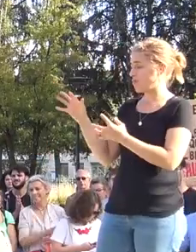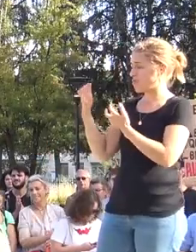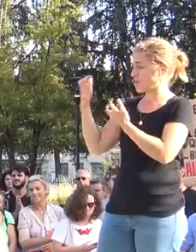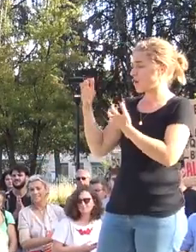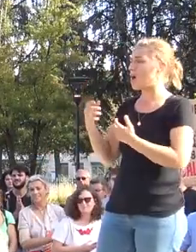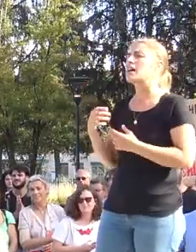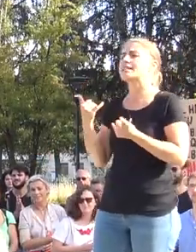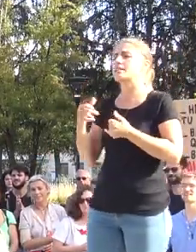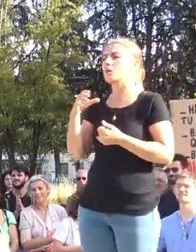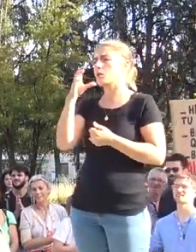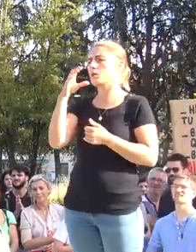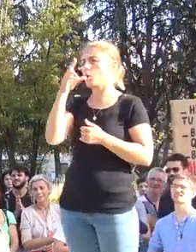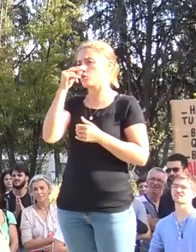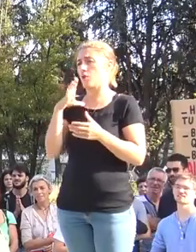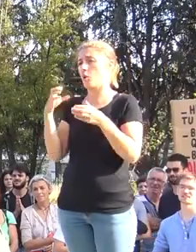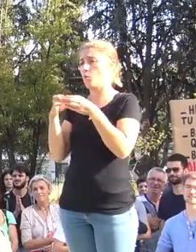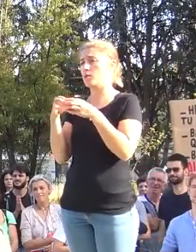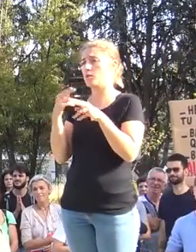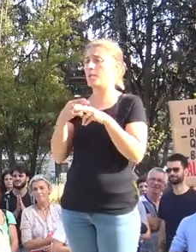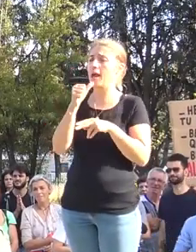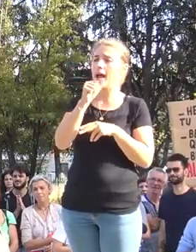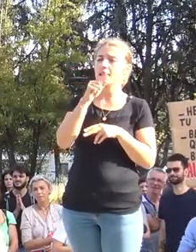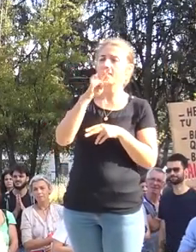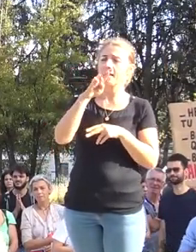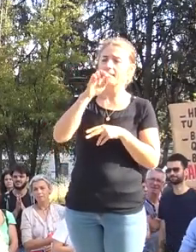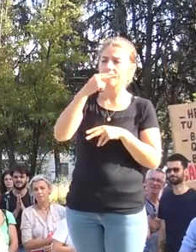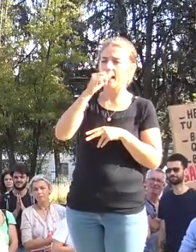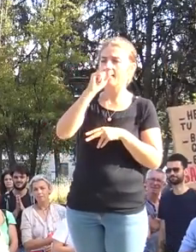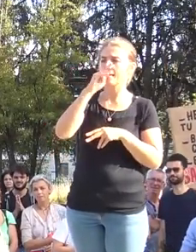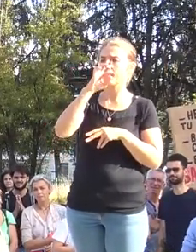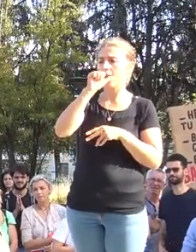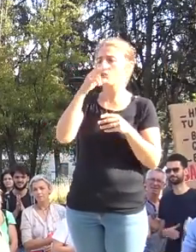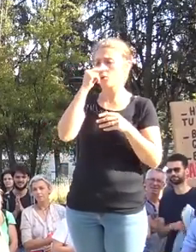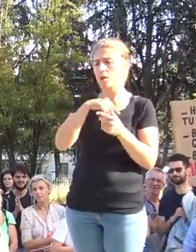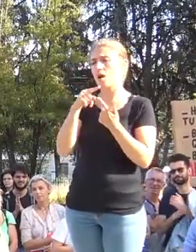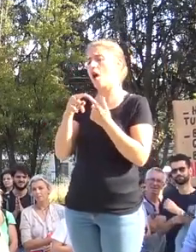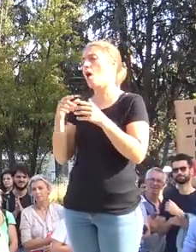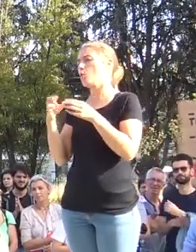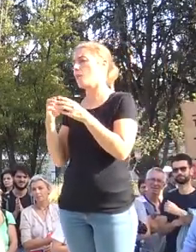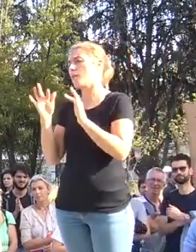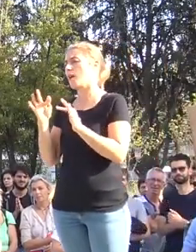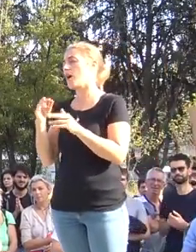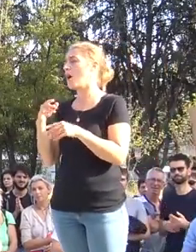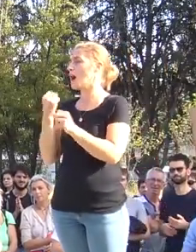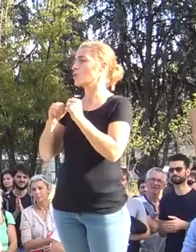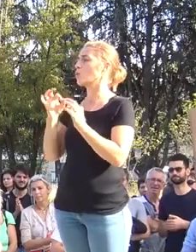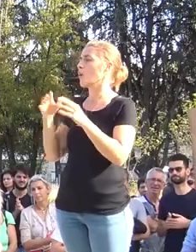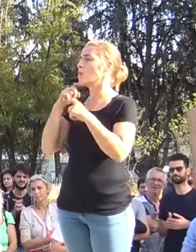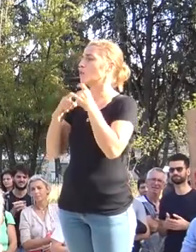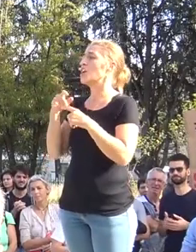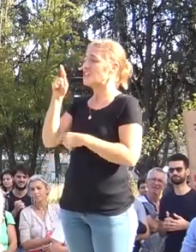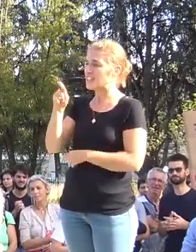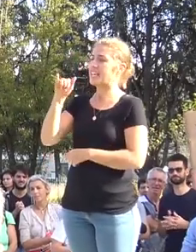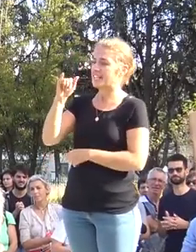un groupe à Nantes, Alternativa Nantes, et il y a un groupe donc d'action non violente et de désobéissance civile qui s'appelle le GIGNV.